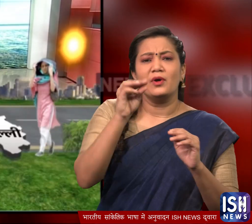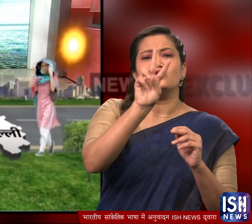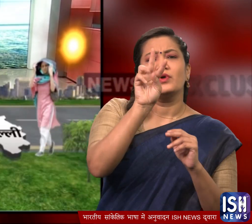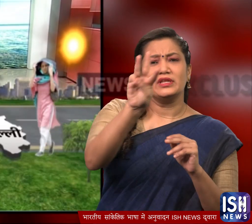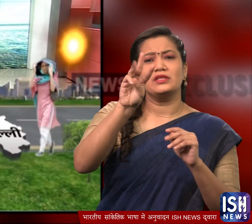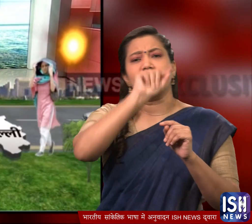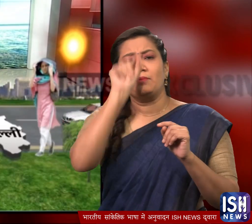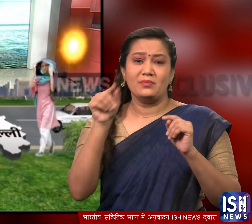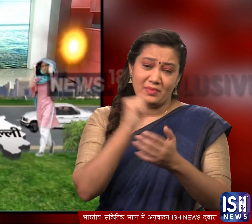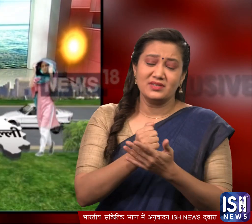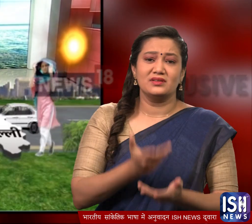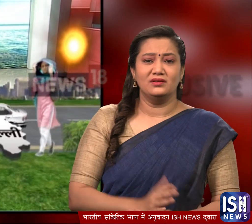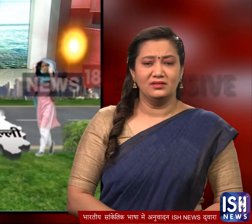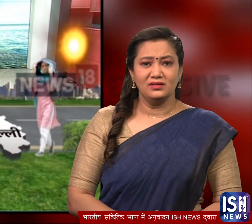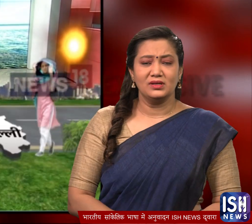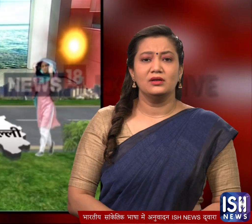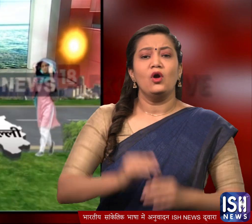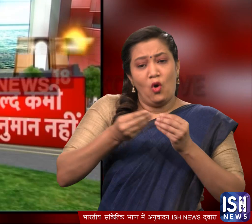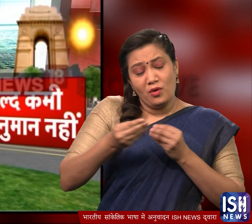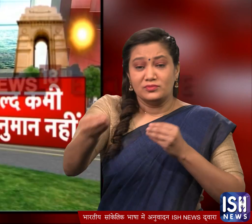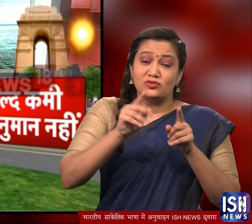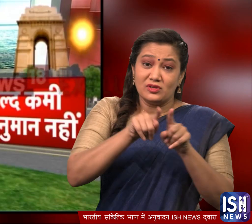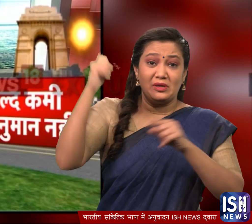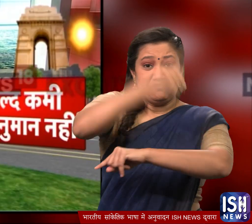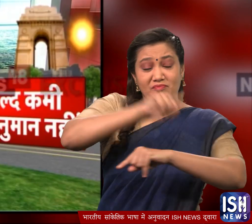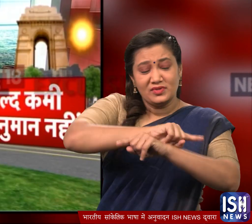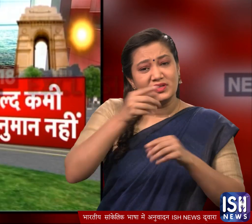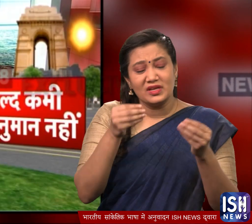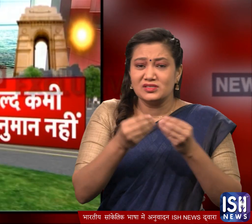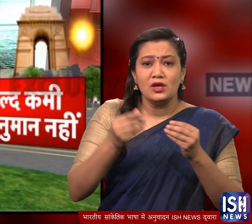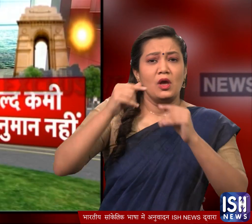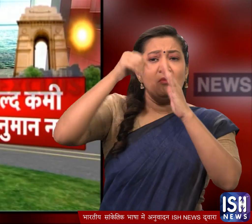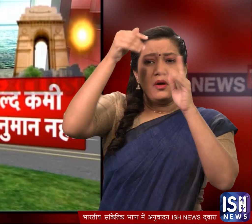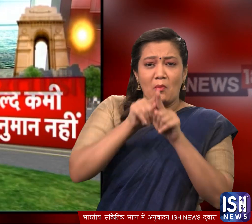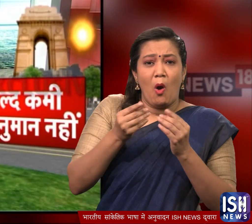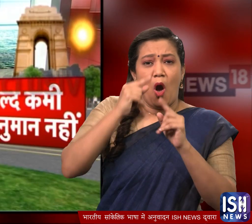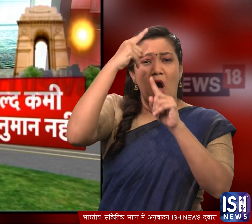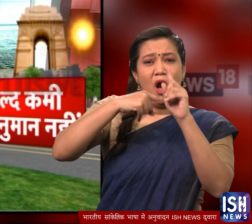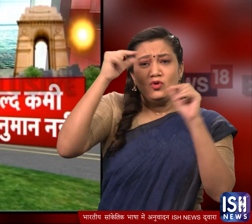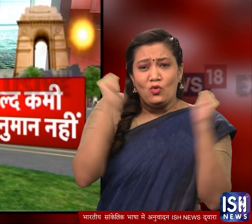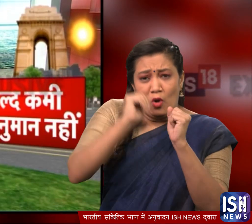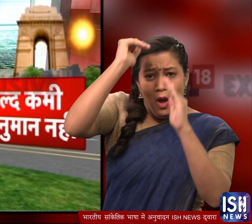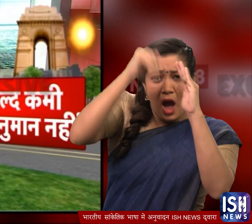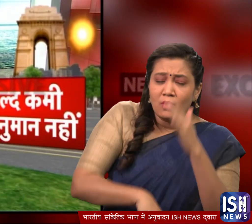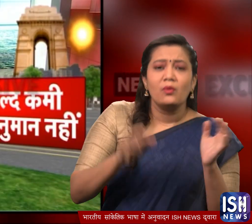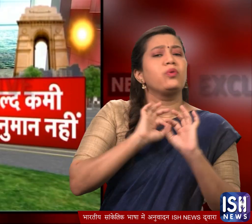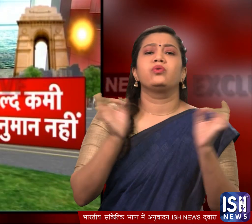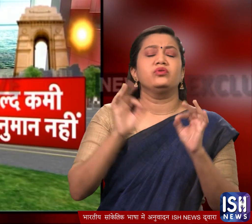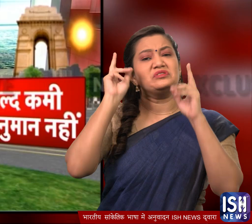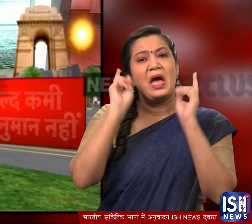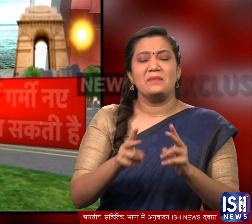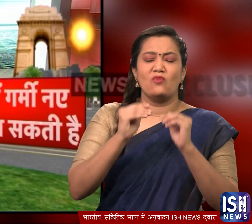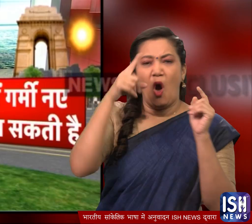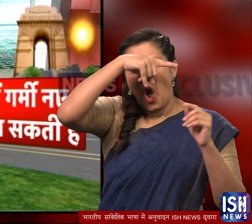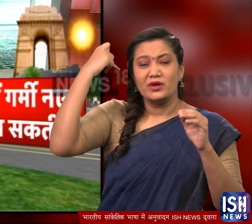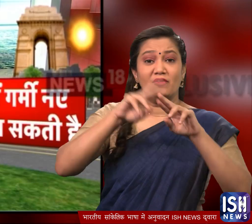तापमान 23 डिग्री के करीब होना चाहिए। आने वाले दिनों में भी दिल्ली के तापमान में कोई बड़ी गिरावट होने का अनुमान नहीं है, बल्कि माना